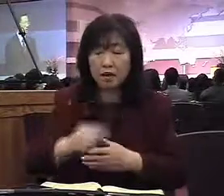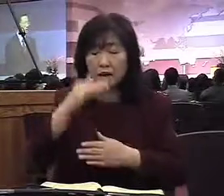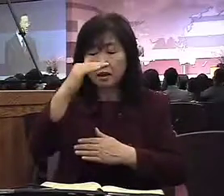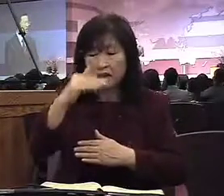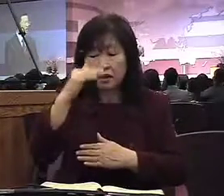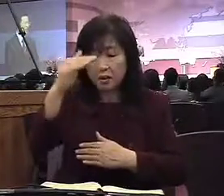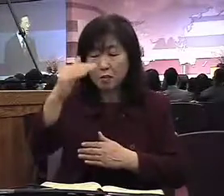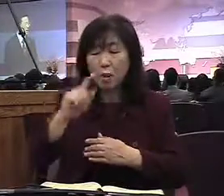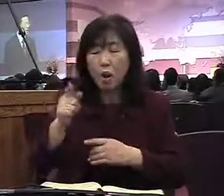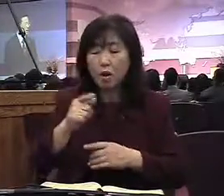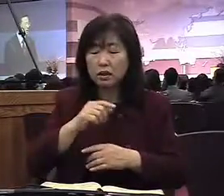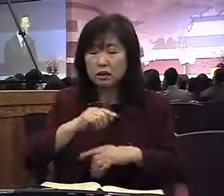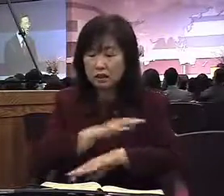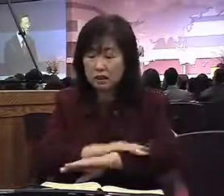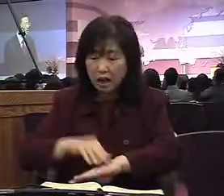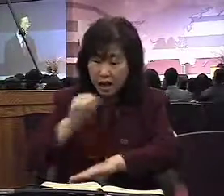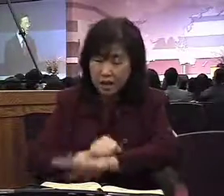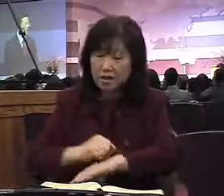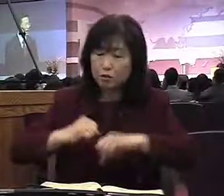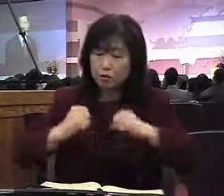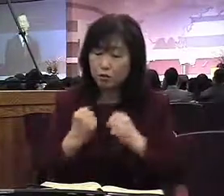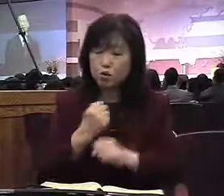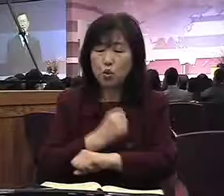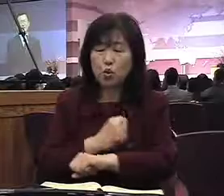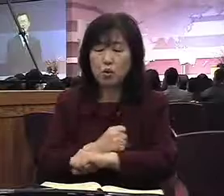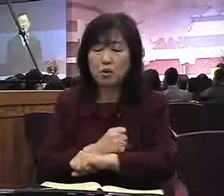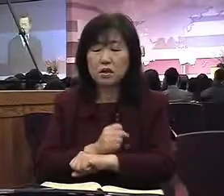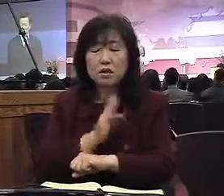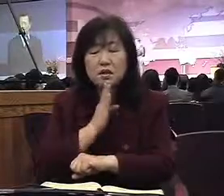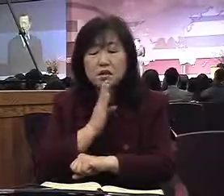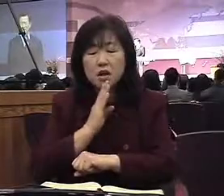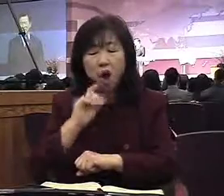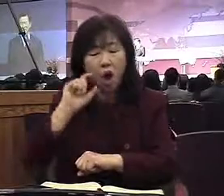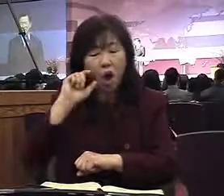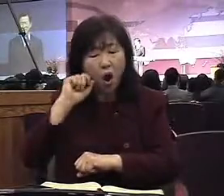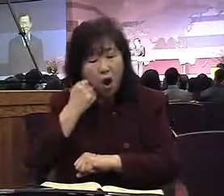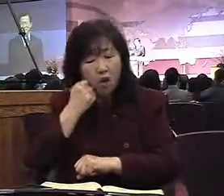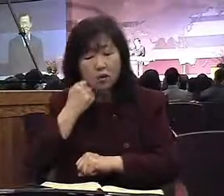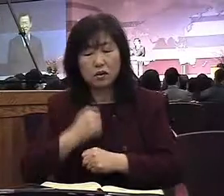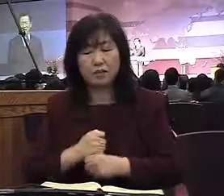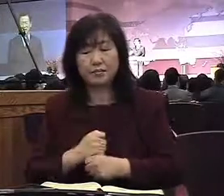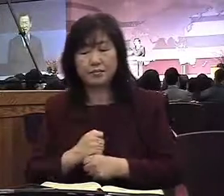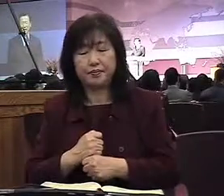순종하는 거예요. 하나님 말씀 순종하기가 사실 얼마나 어려운지요.